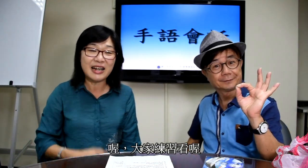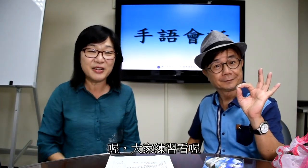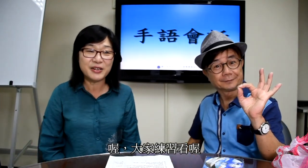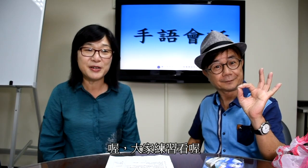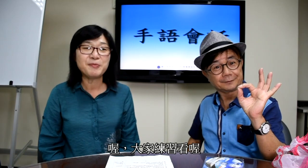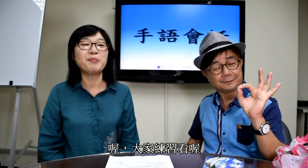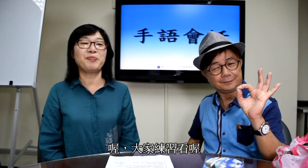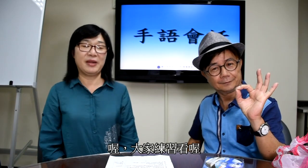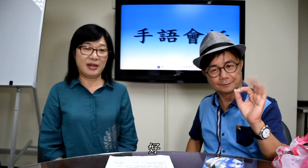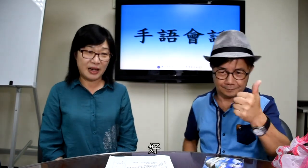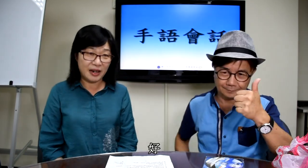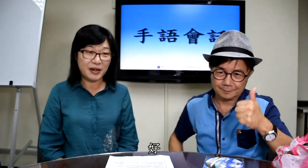哦。好，